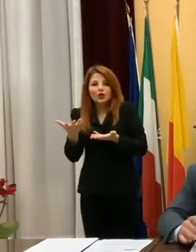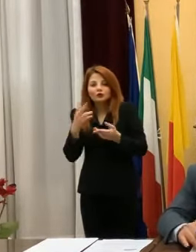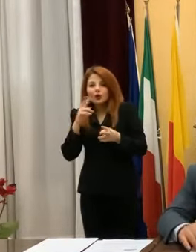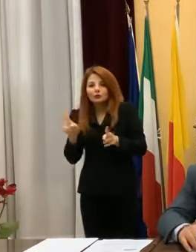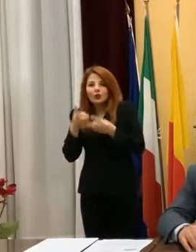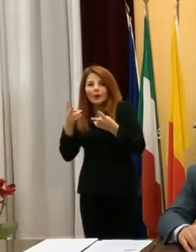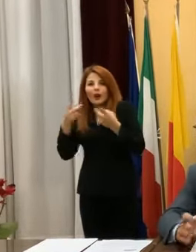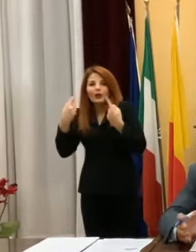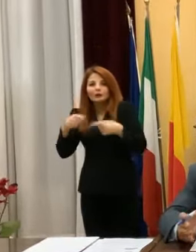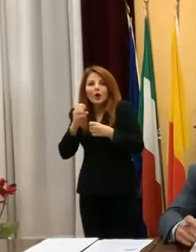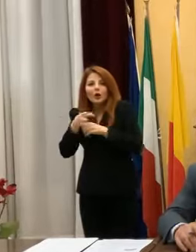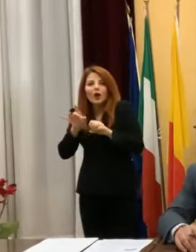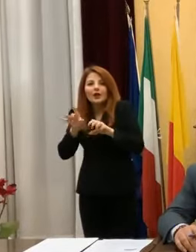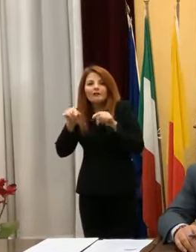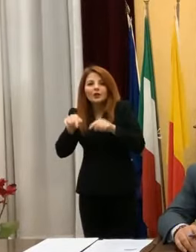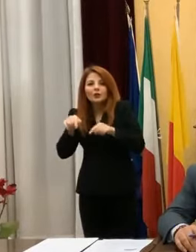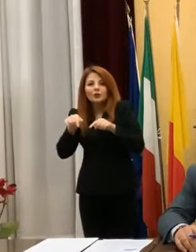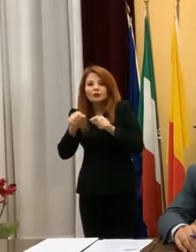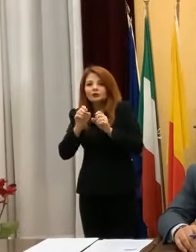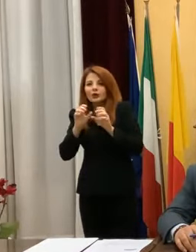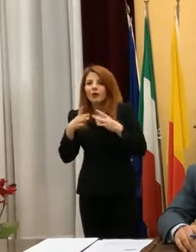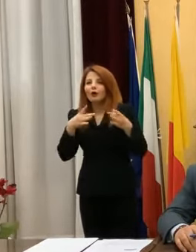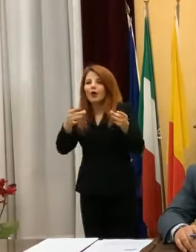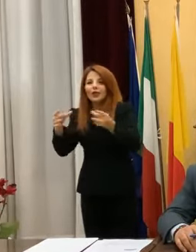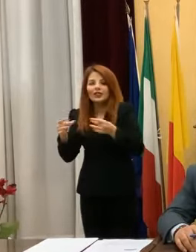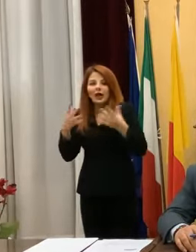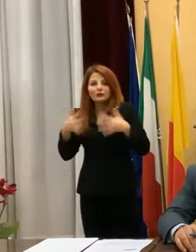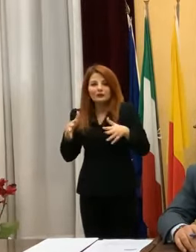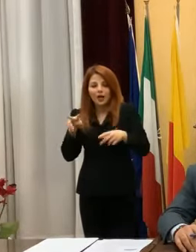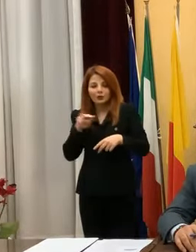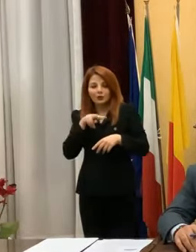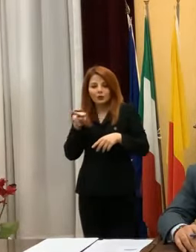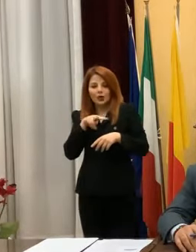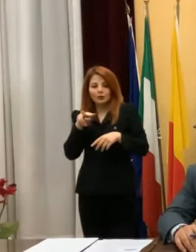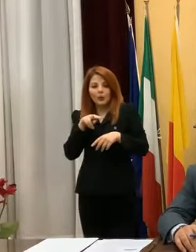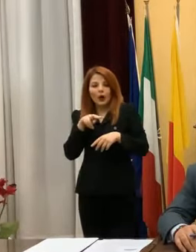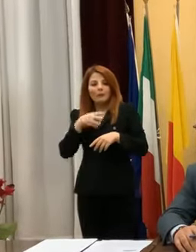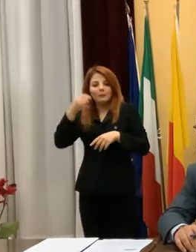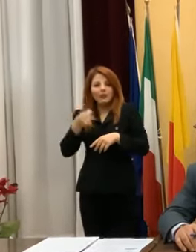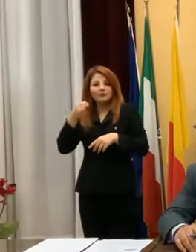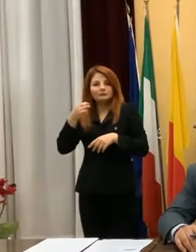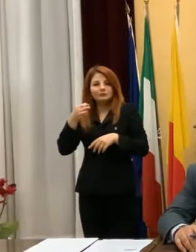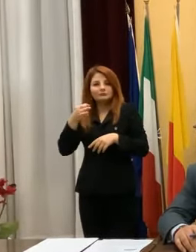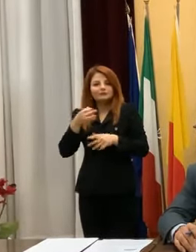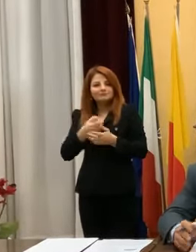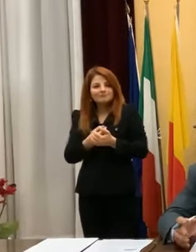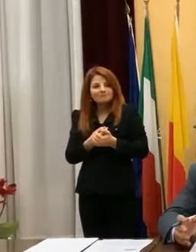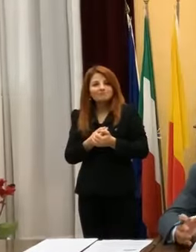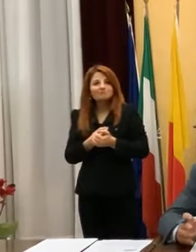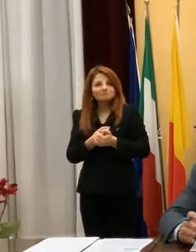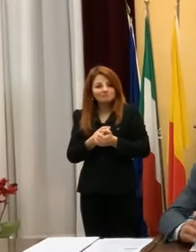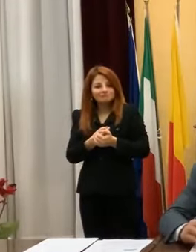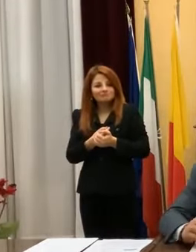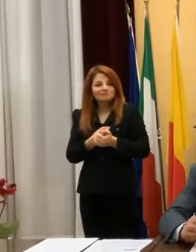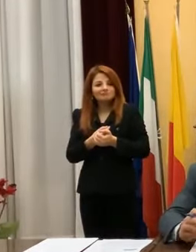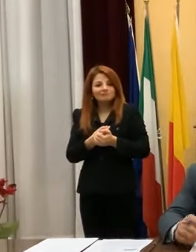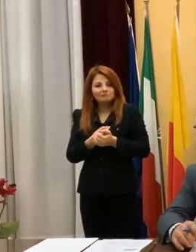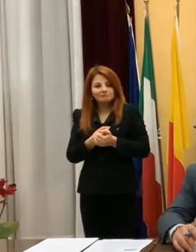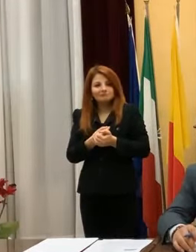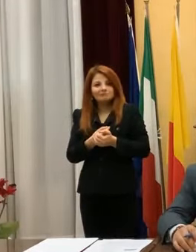Coincide, per quelle che almeno sono le risultanze ufficiali, coincide col provvedimento